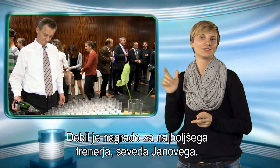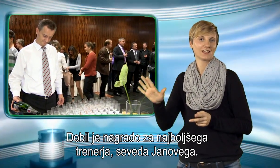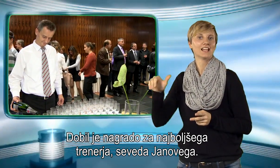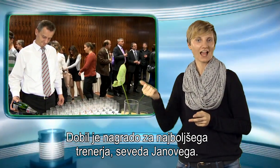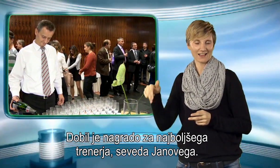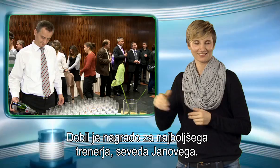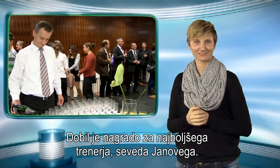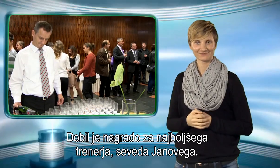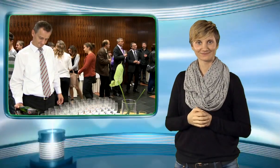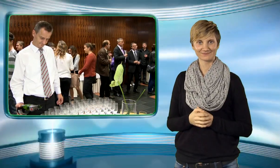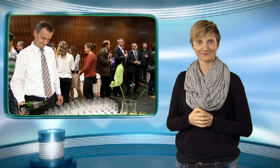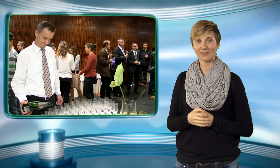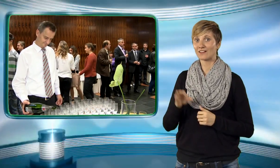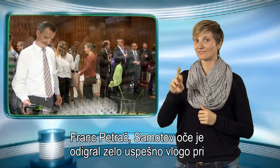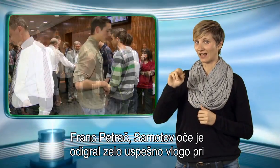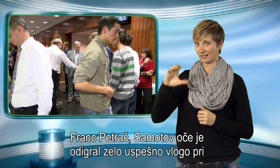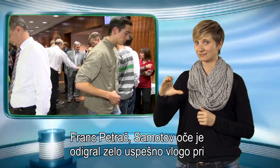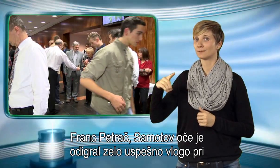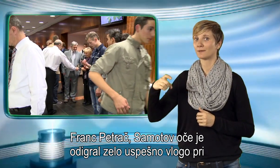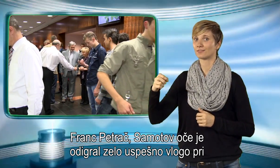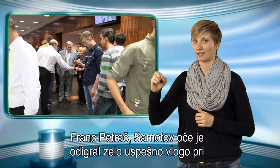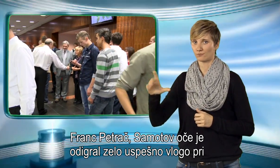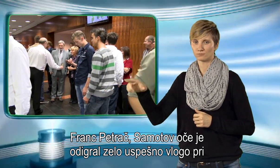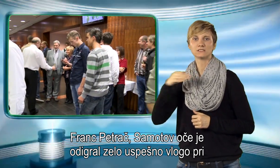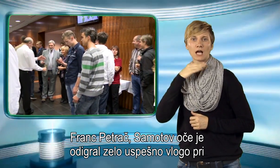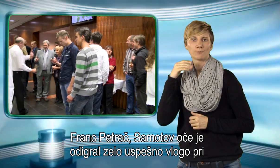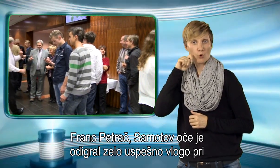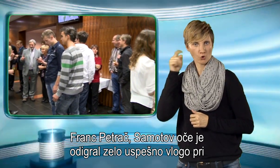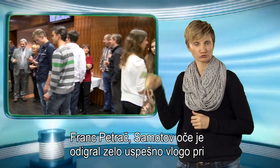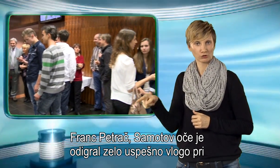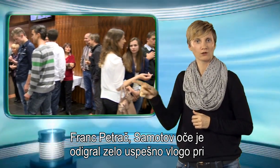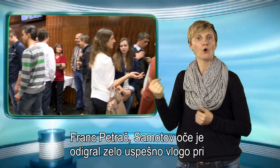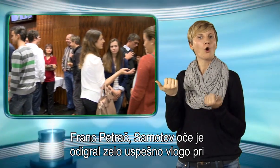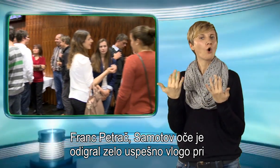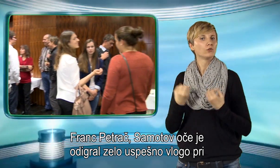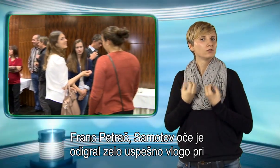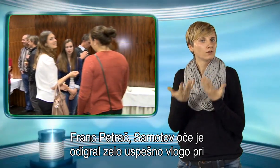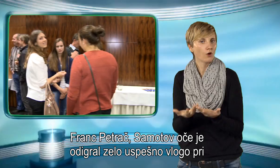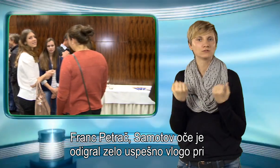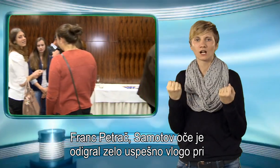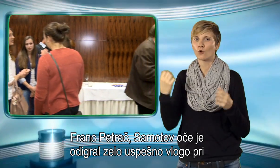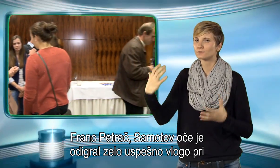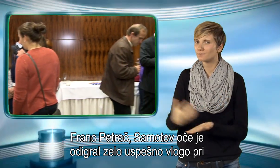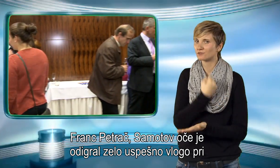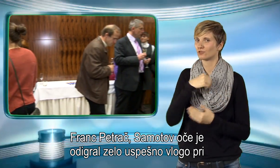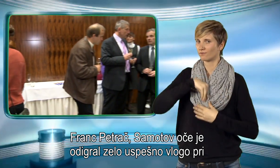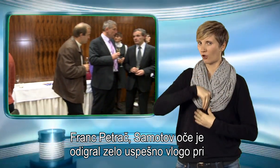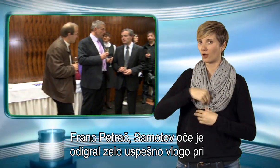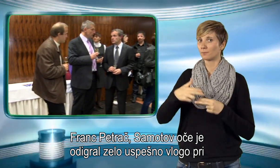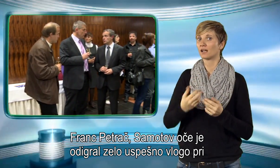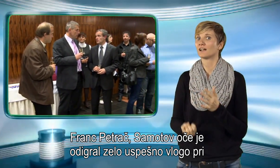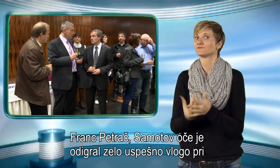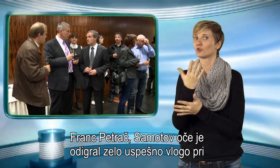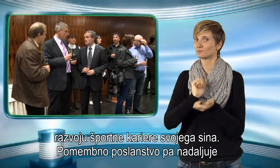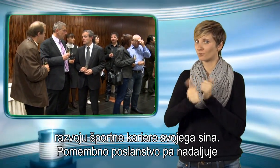seveda Janovega. Franc Petrač, Samotov oče, je odigral zelo uspešno vlogo pri razvoju